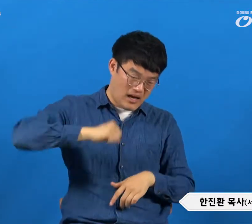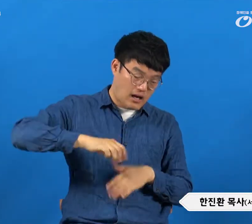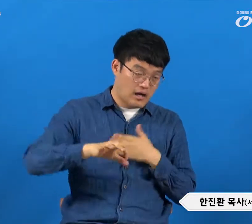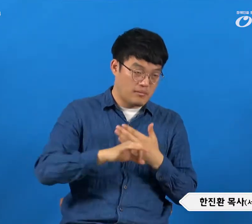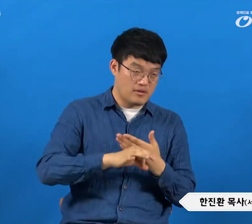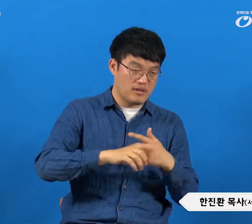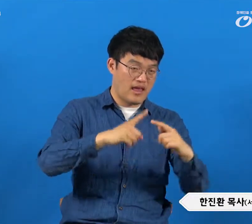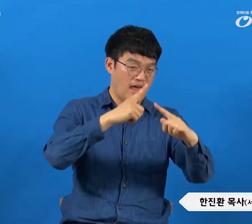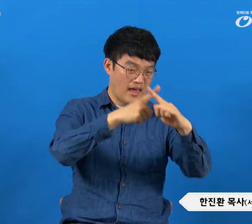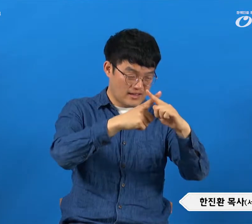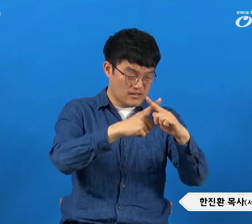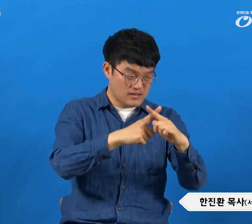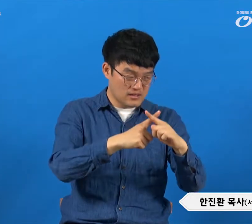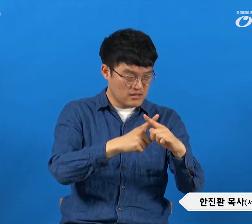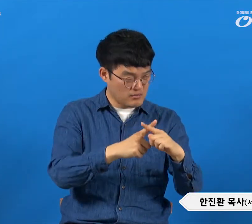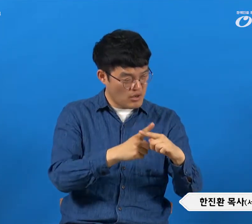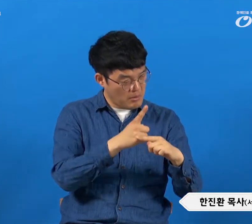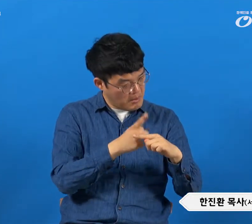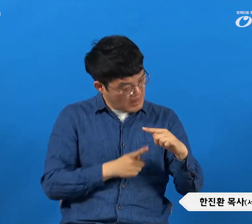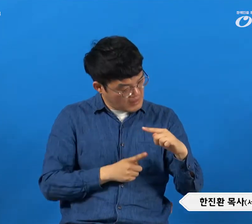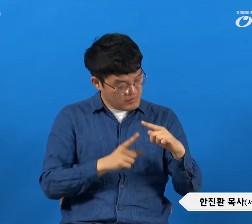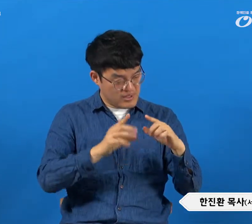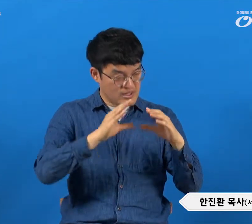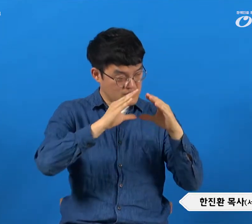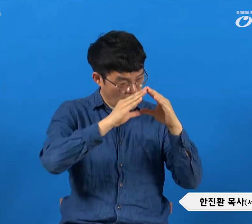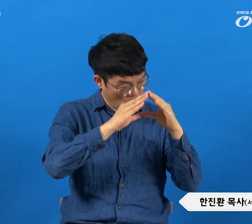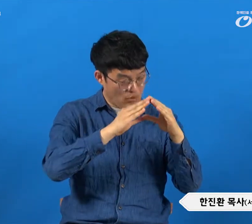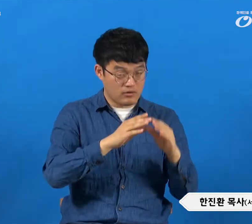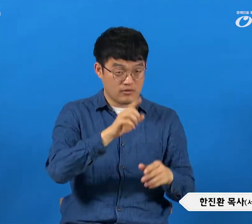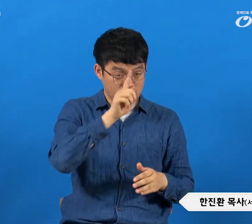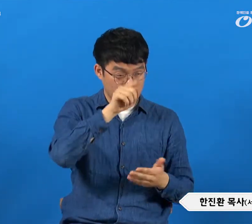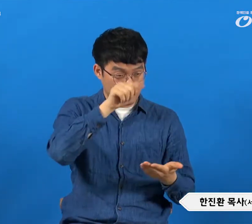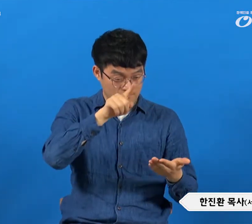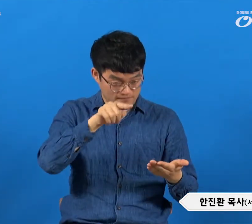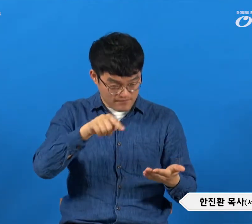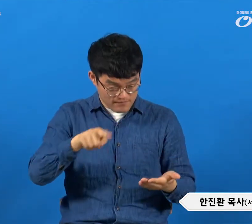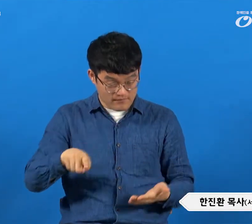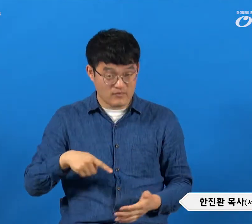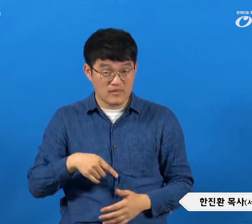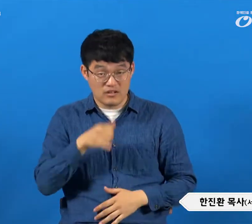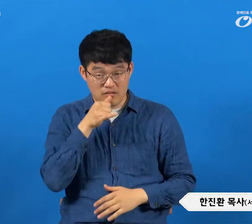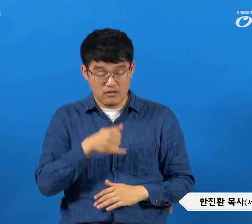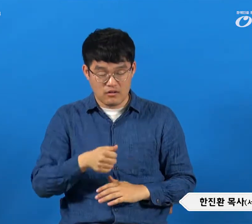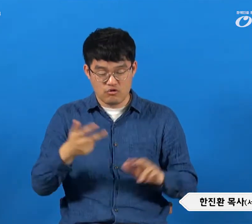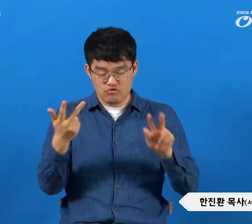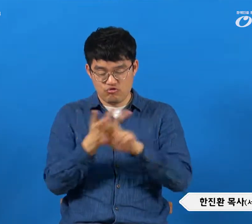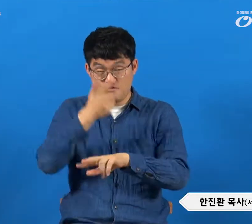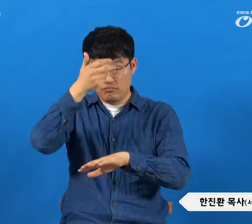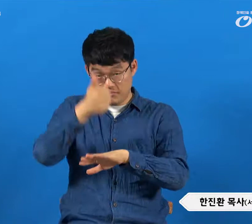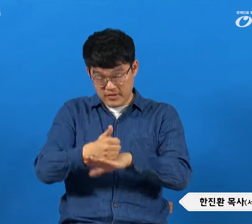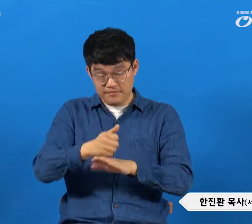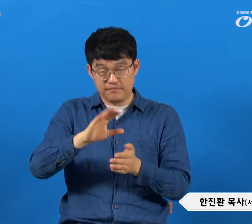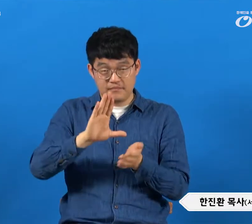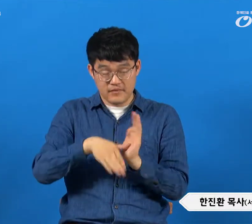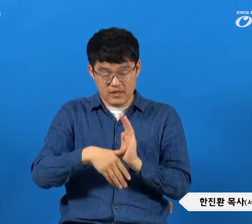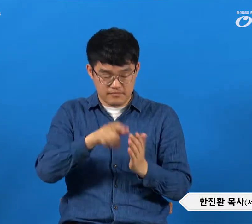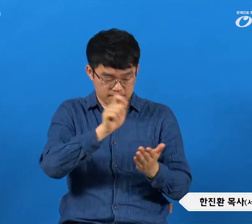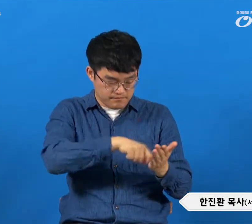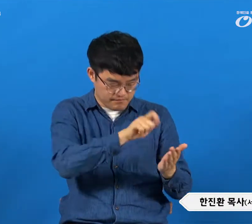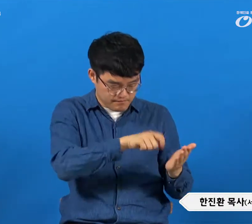꼬표, 좀 반쯤 했으면 세모, 그렇게 체크를 합니다. 주말이 되어서